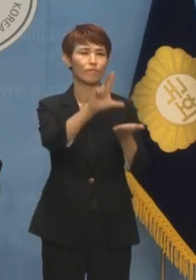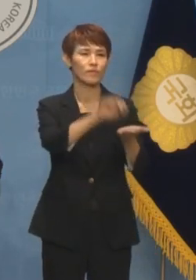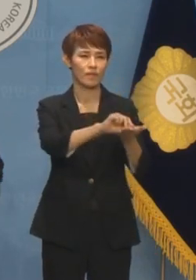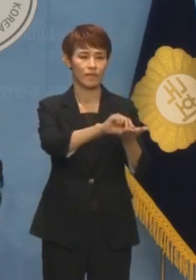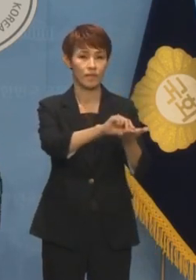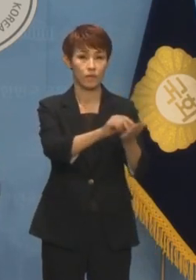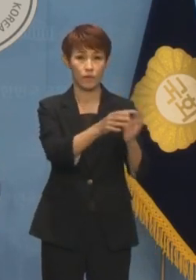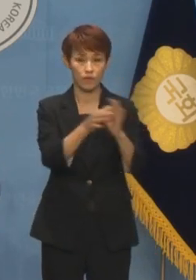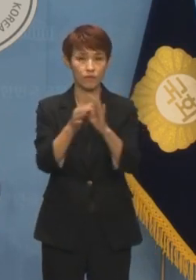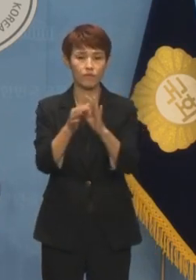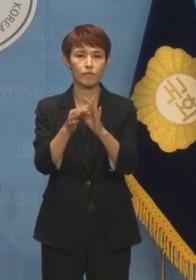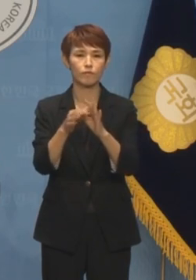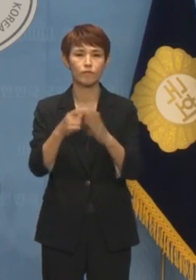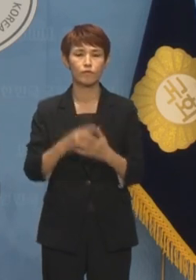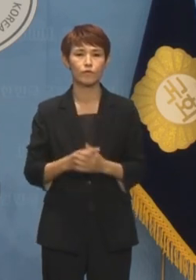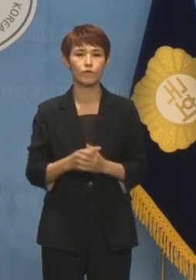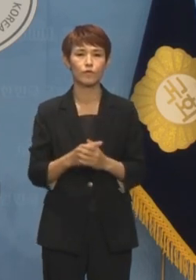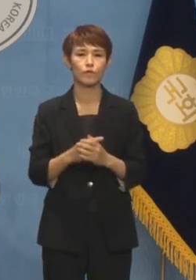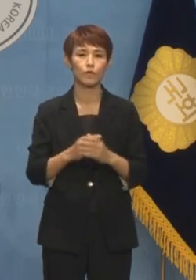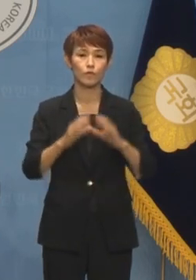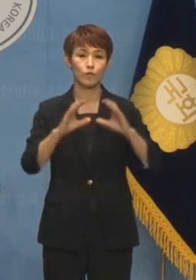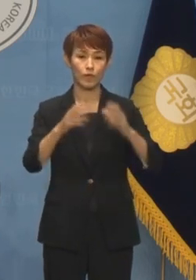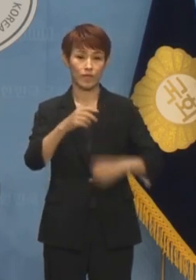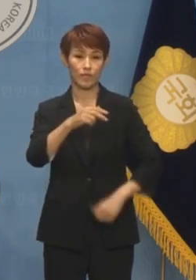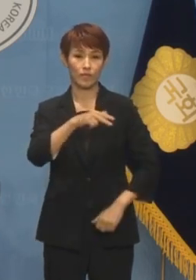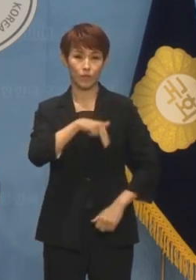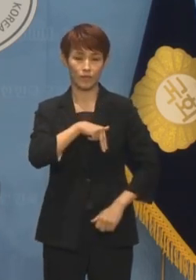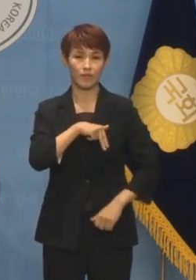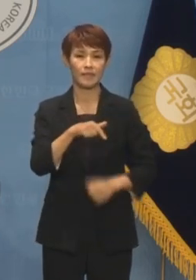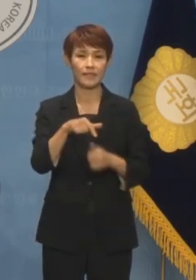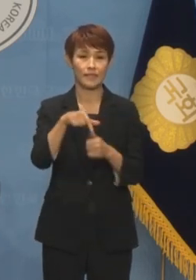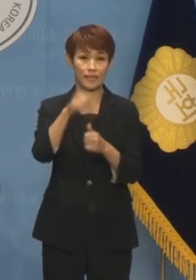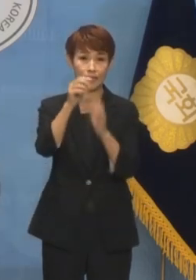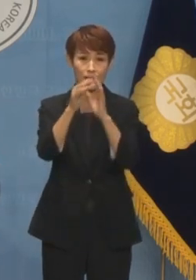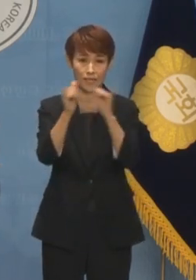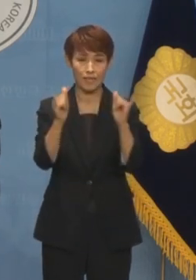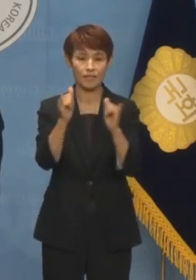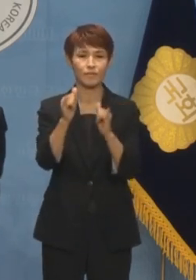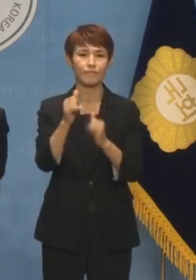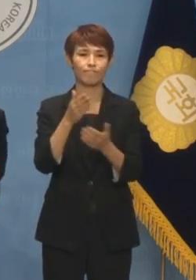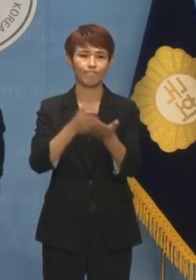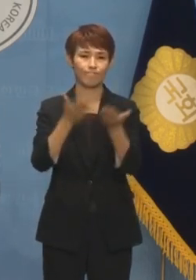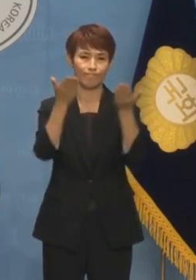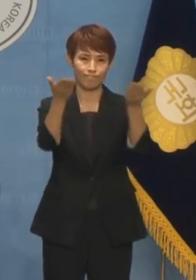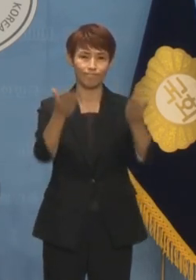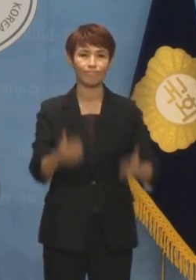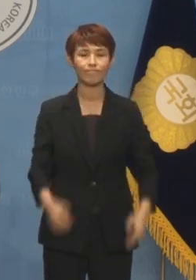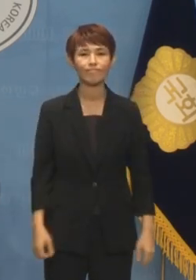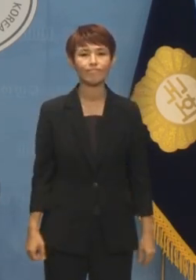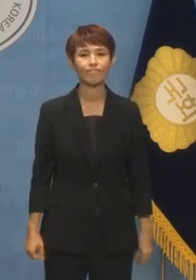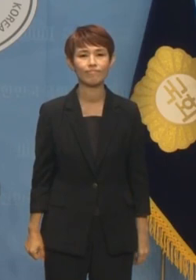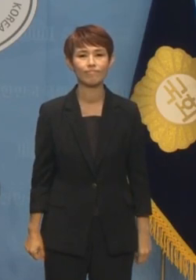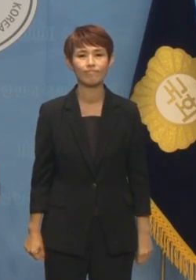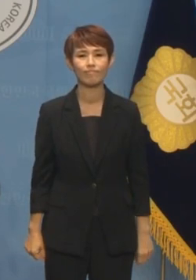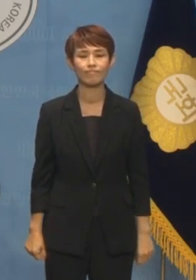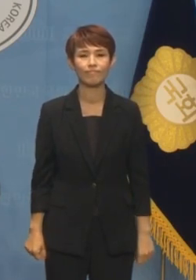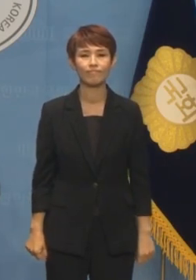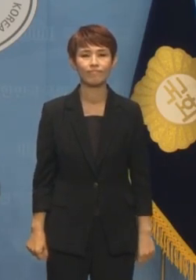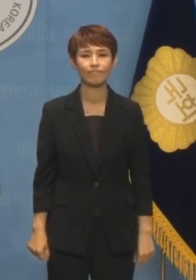조국 혁신당 국회의원 당선인 이혜민 당선인께서 기자회견 하시겠습니다.